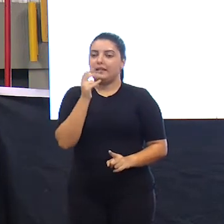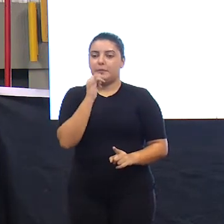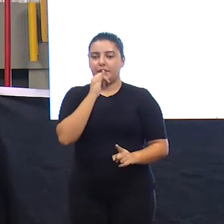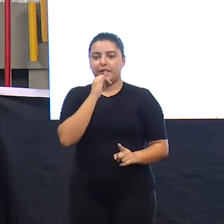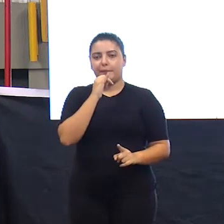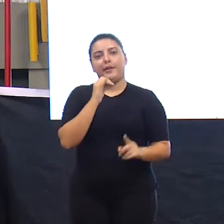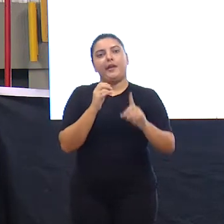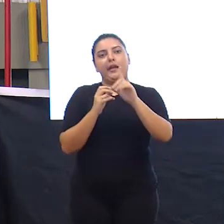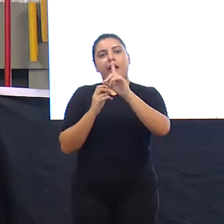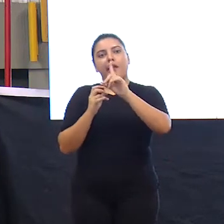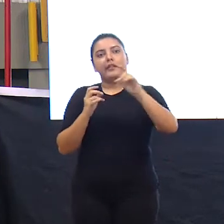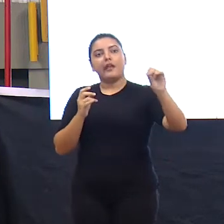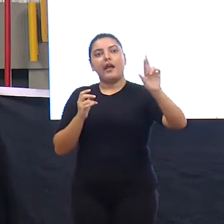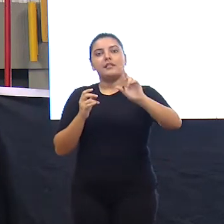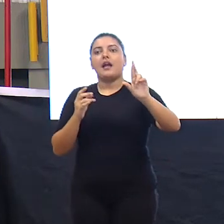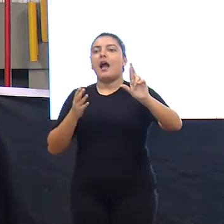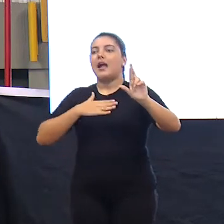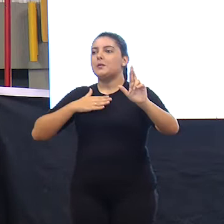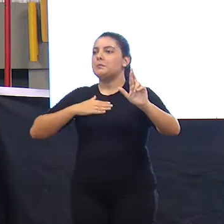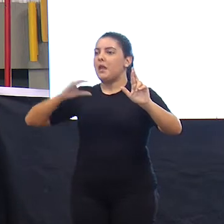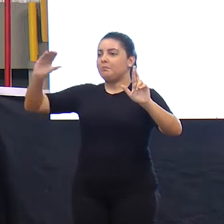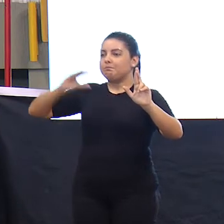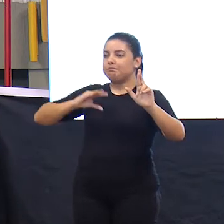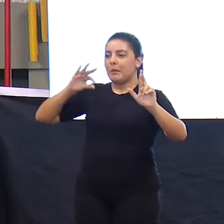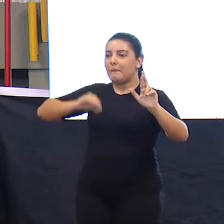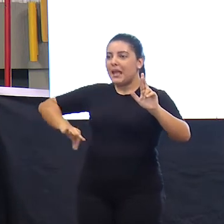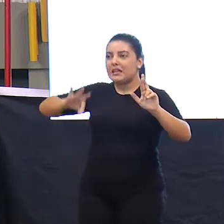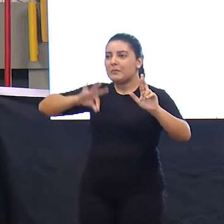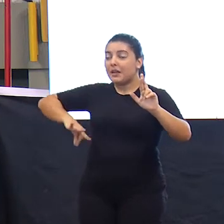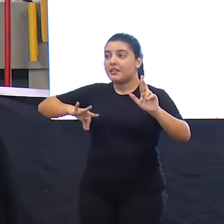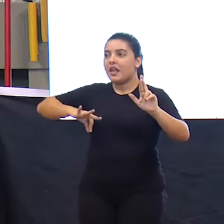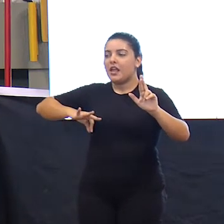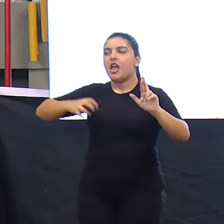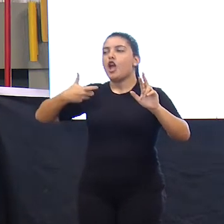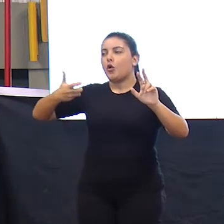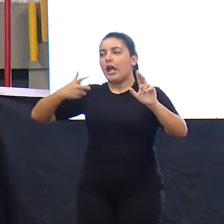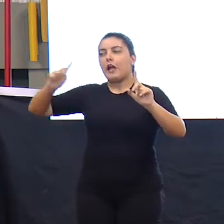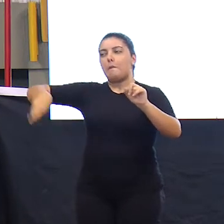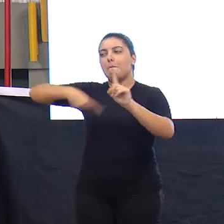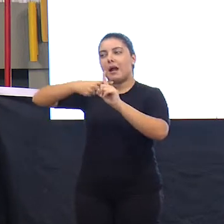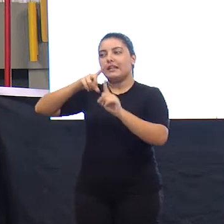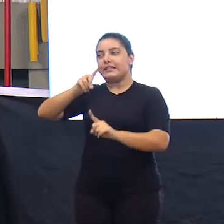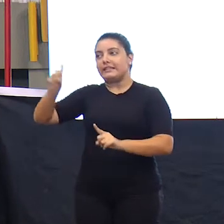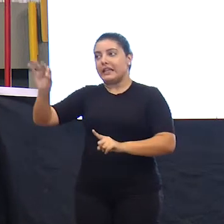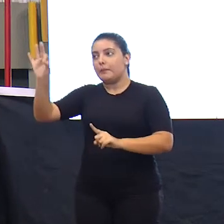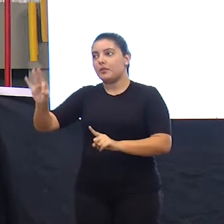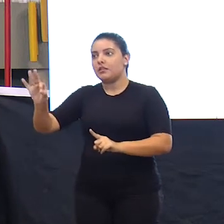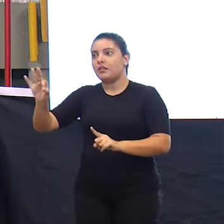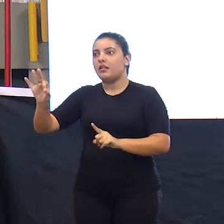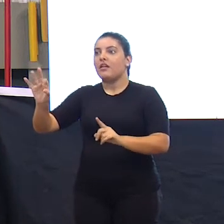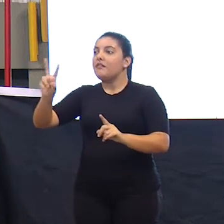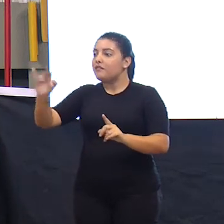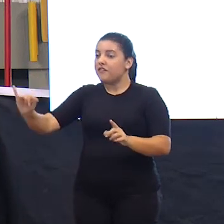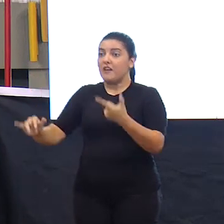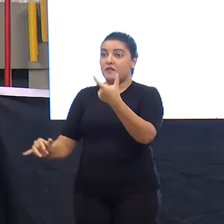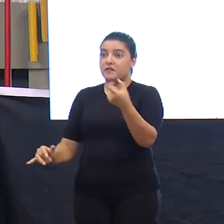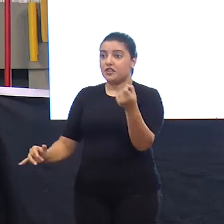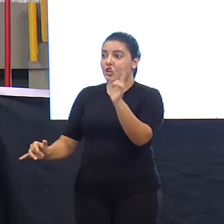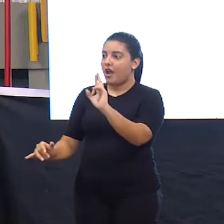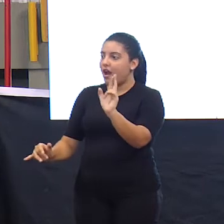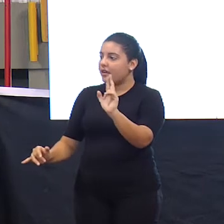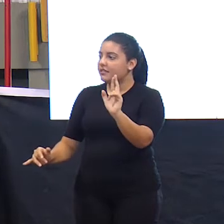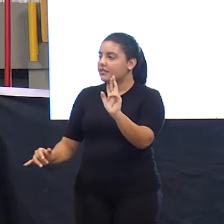dobrar. E é outra coisa. Uma coisa é aumentar 100%, outra coisa é ganhar 100%.